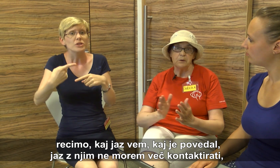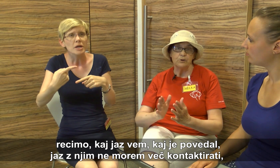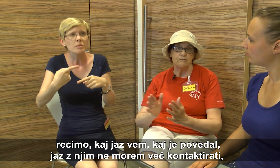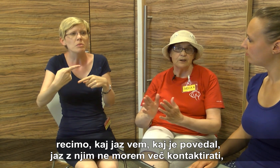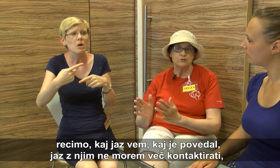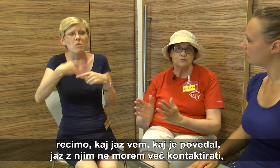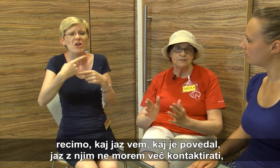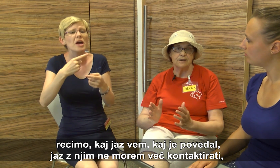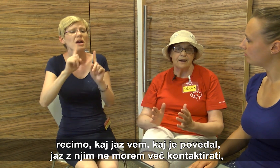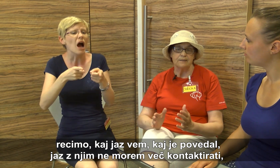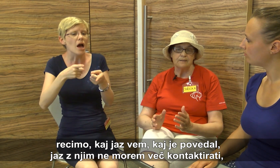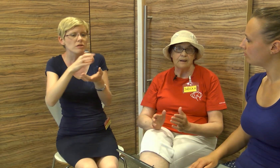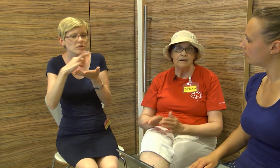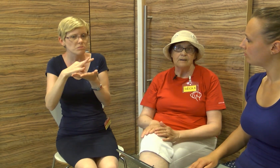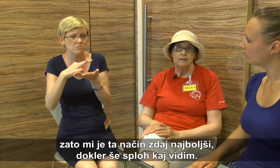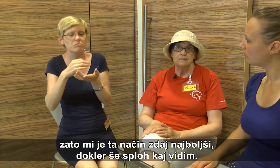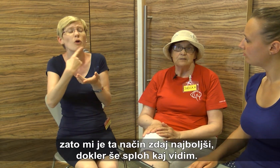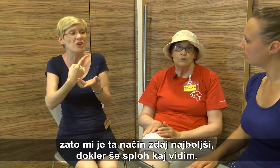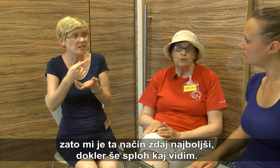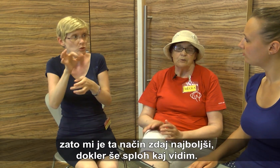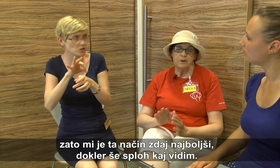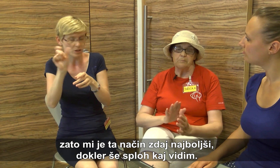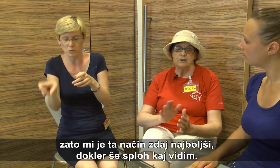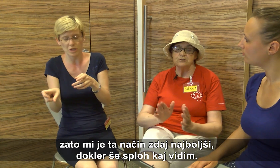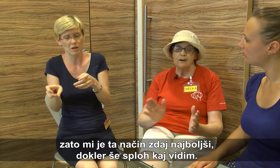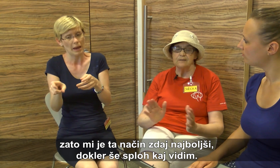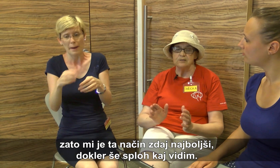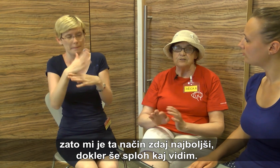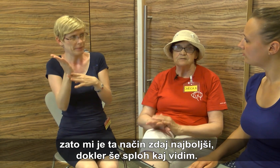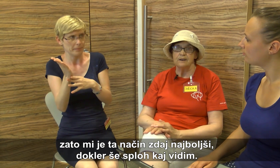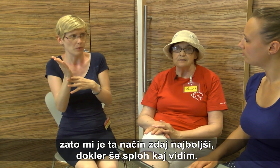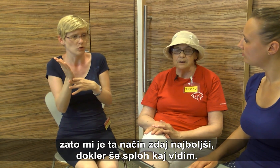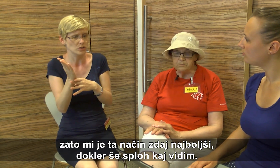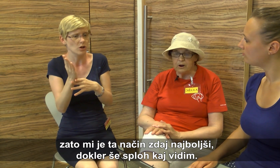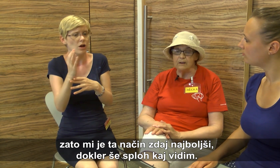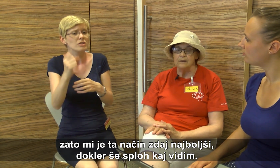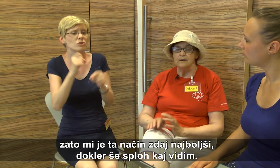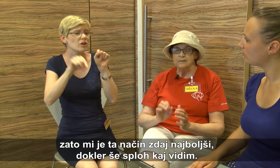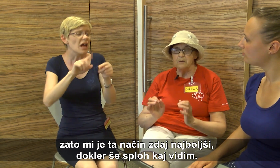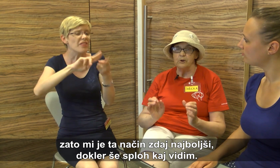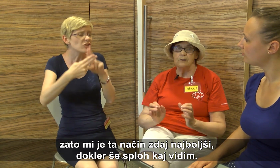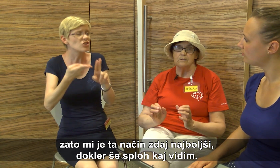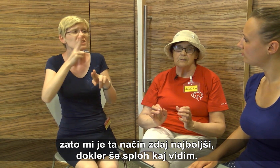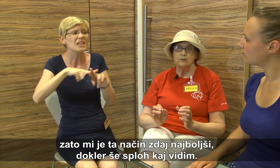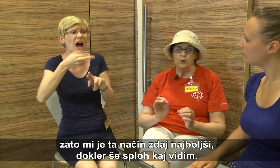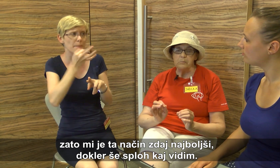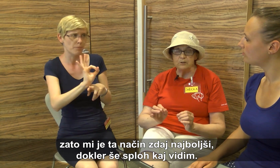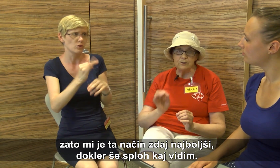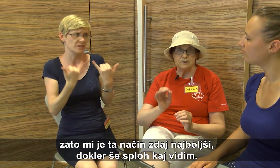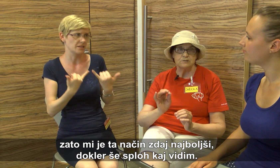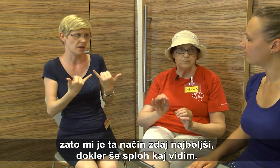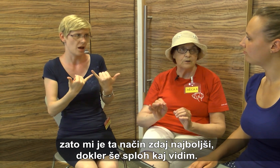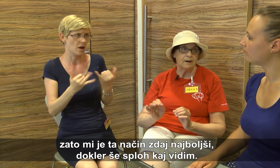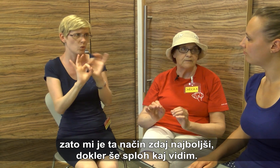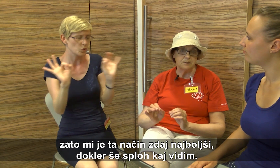z njim ne moram več kontaktirati. Zato mi je pač tale način zdaj najbolj dober,